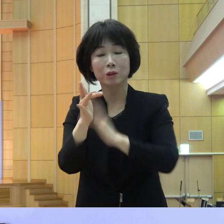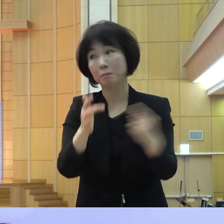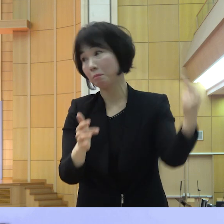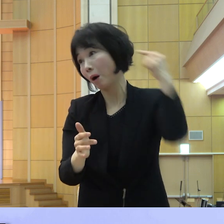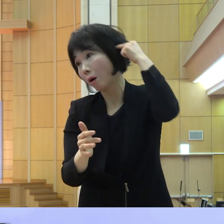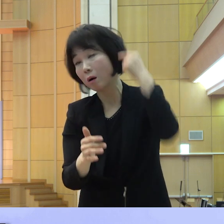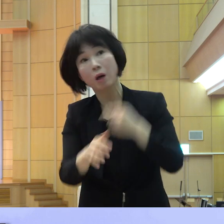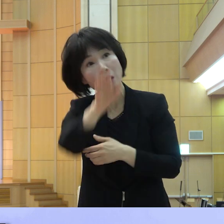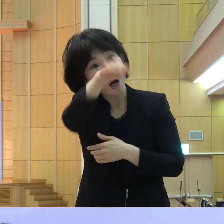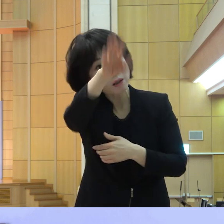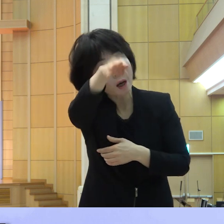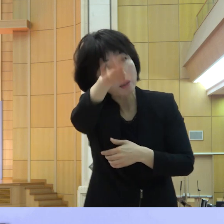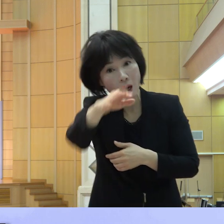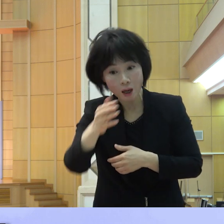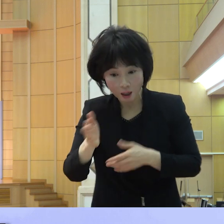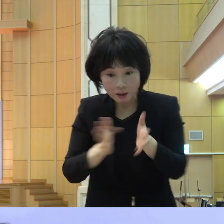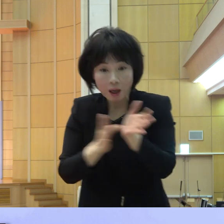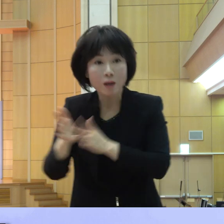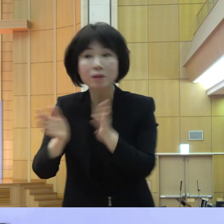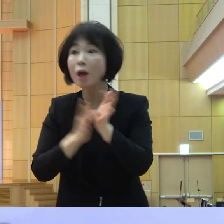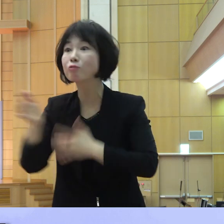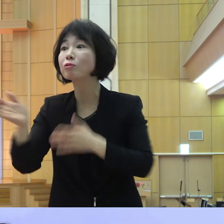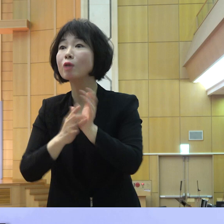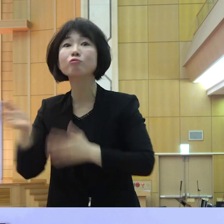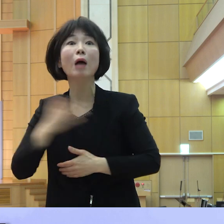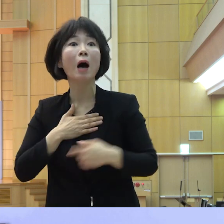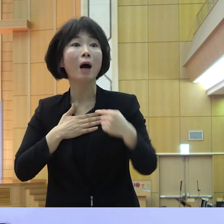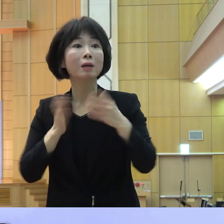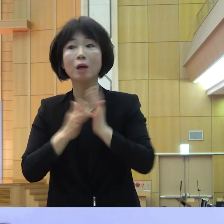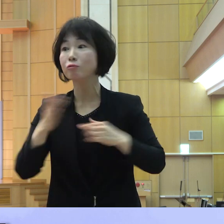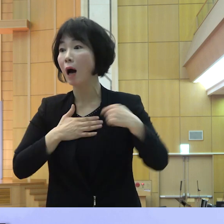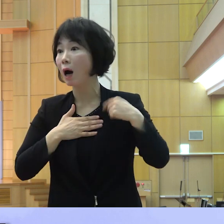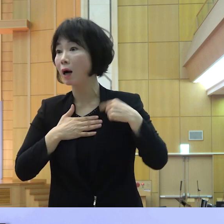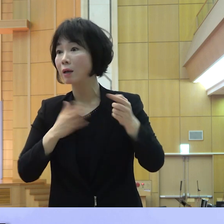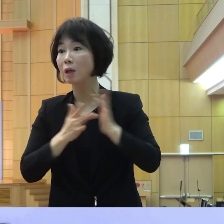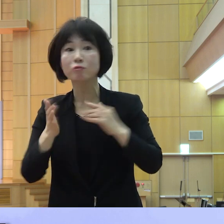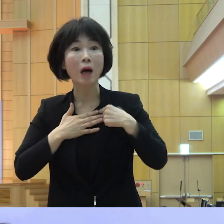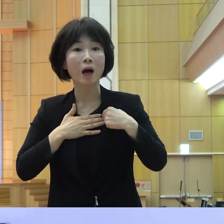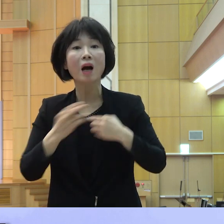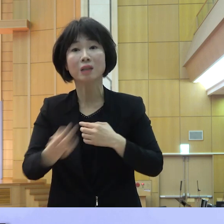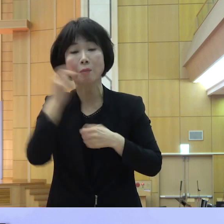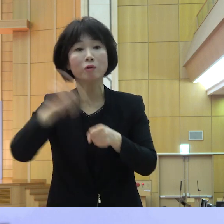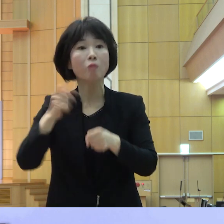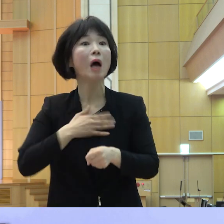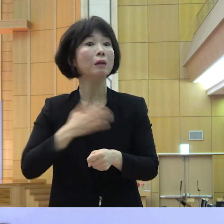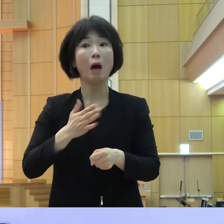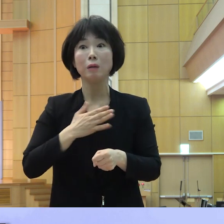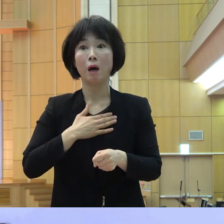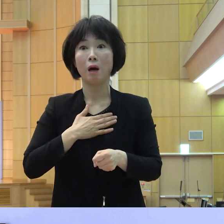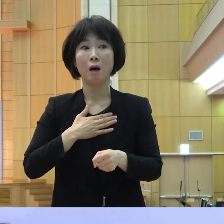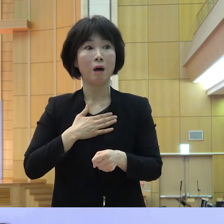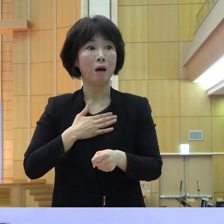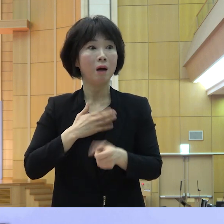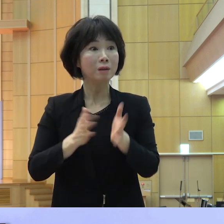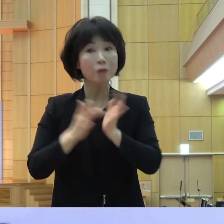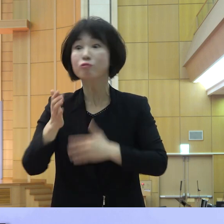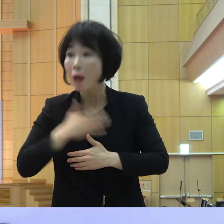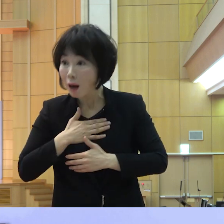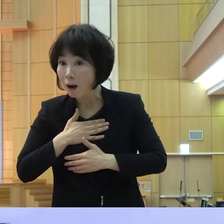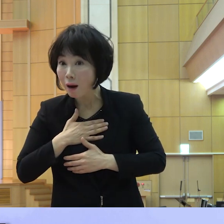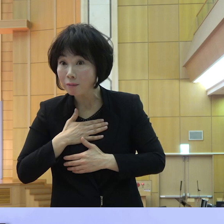가라사대 내가 곧 생명의 떡이니, 예수님이 생명의 떡이니, 내게 오는 자는,